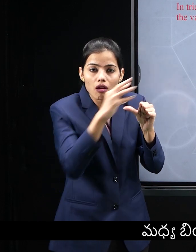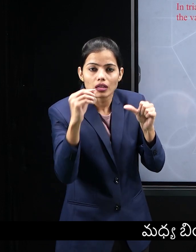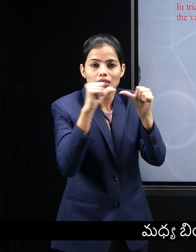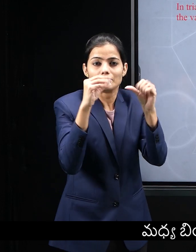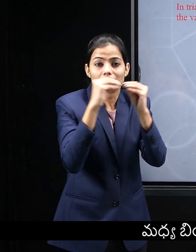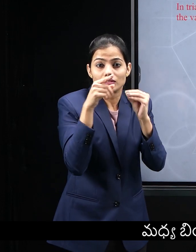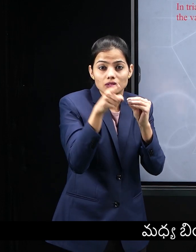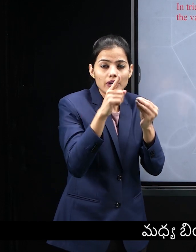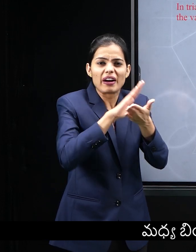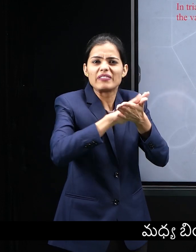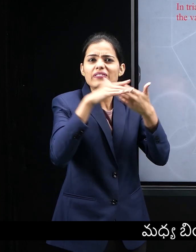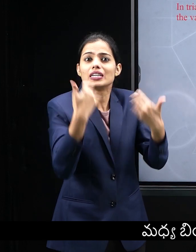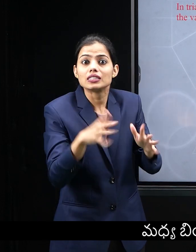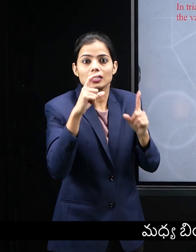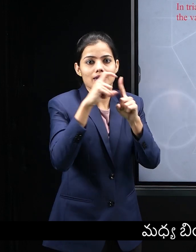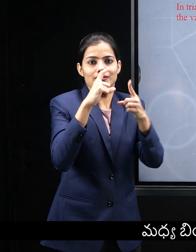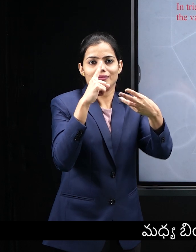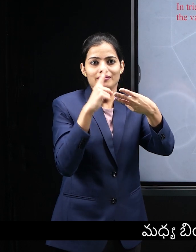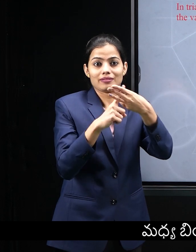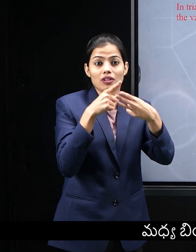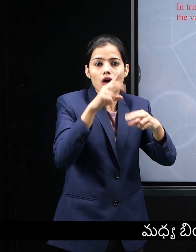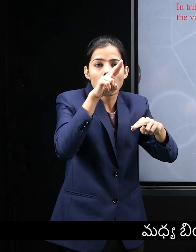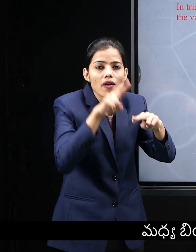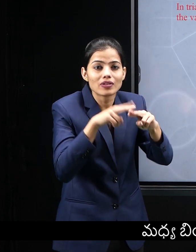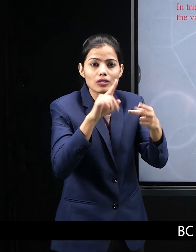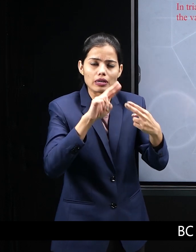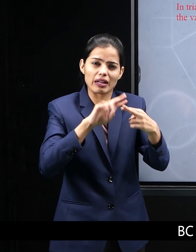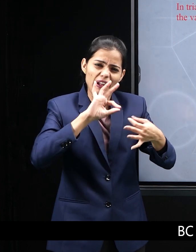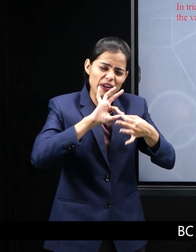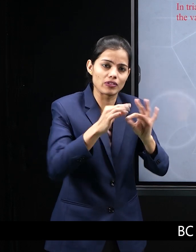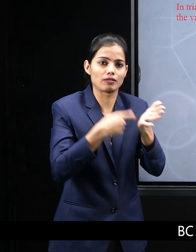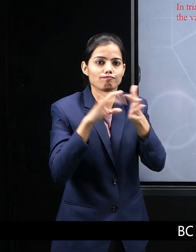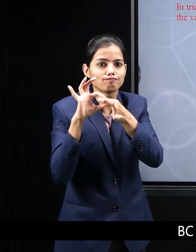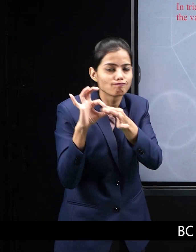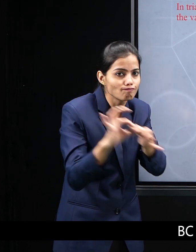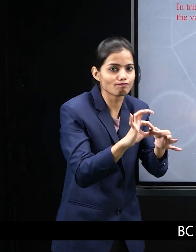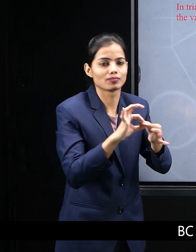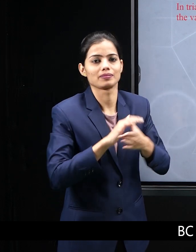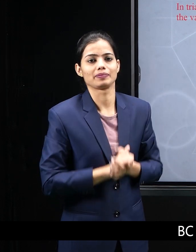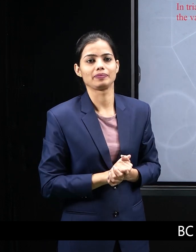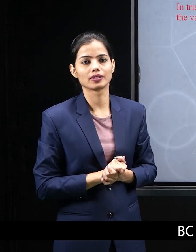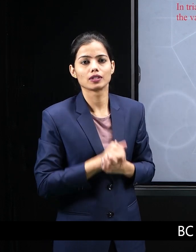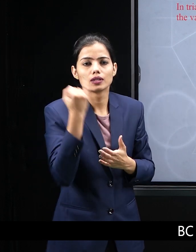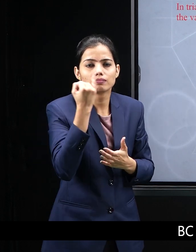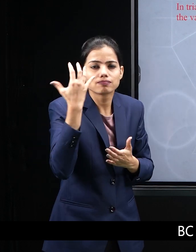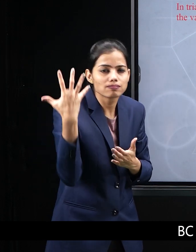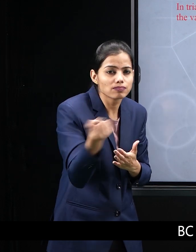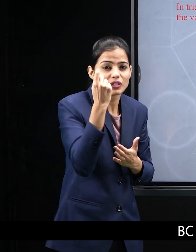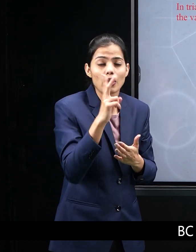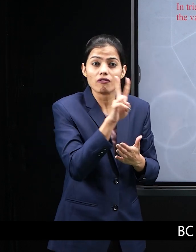వరుసగా డిఈ మరియు ఎఫ్. బీసీ విలువ 14 సెంటీమీటర్లు ఉంటే